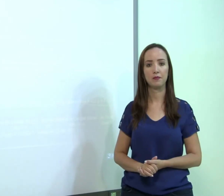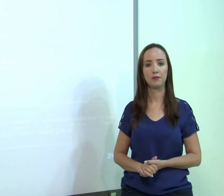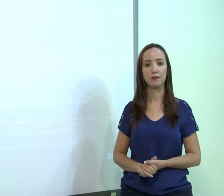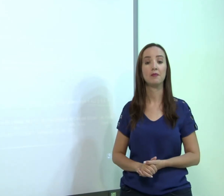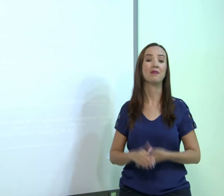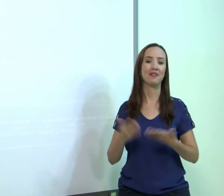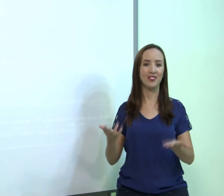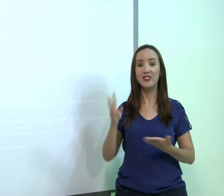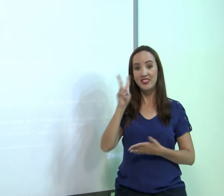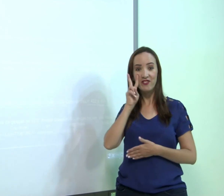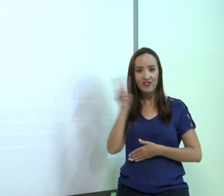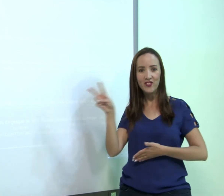Então, viram?